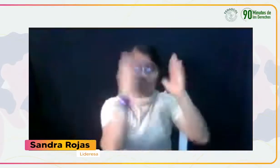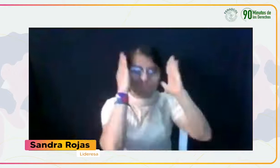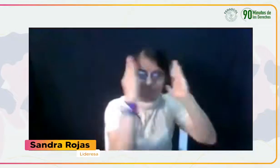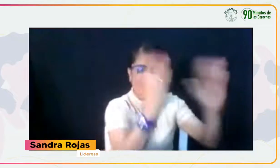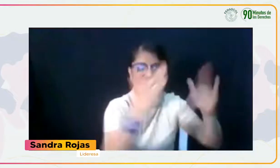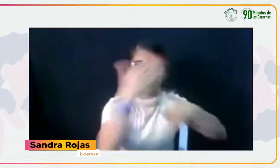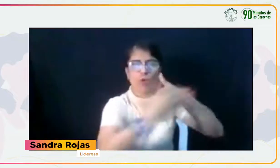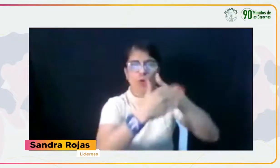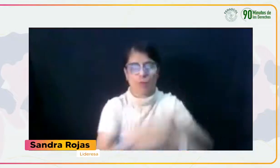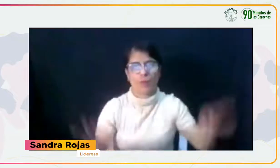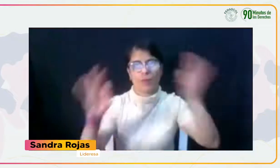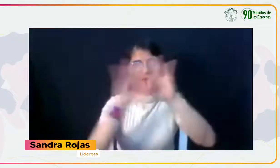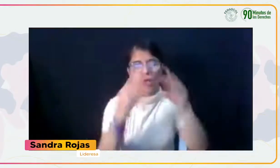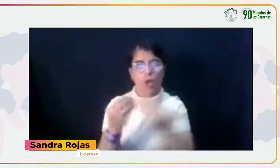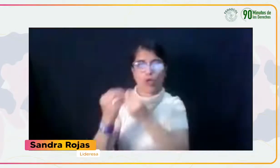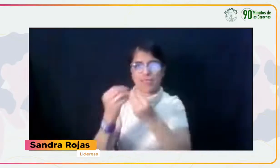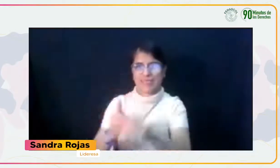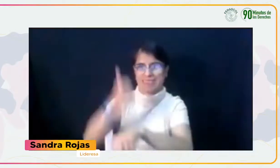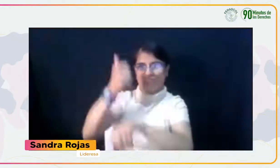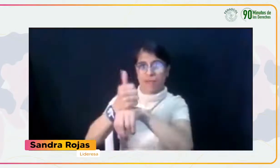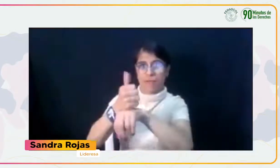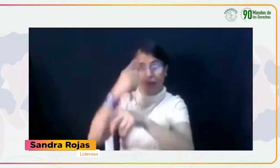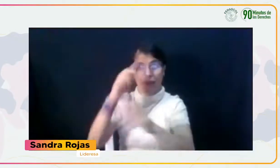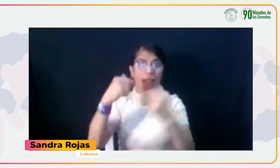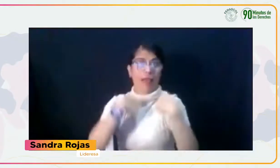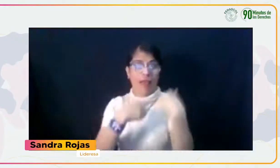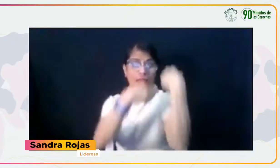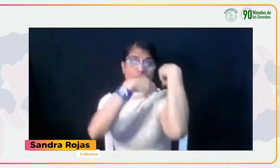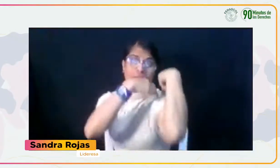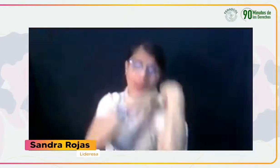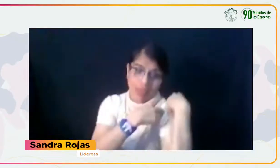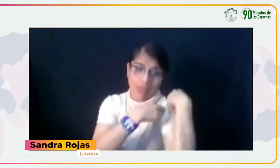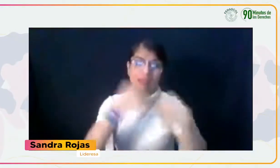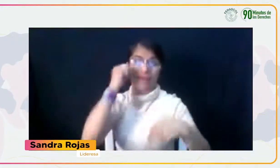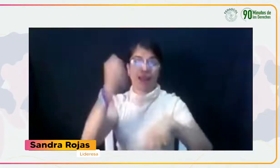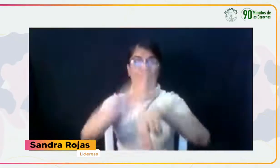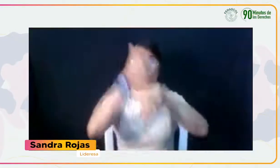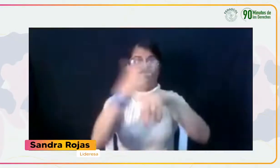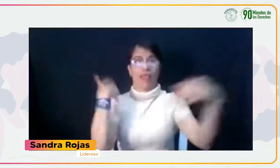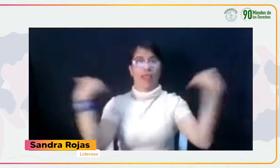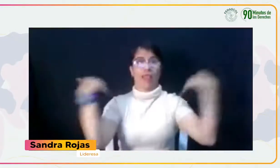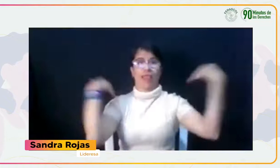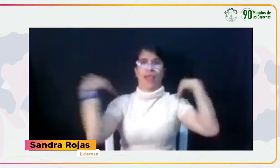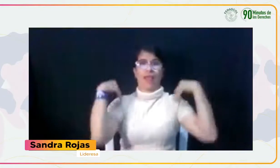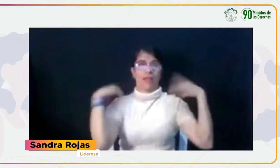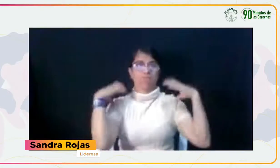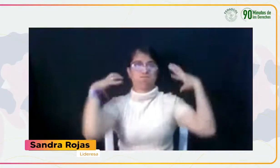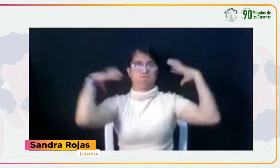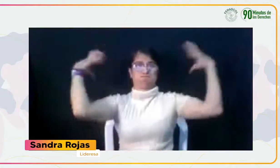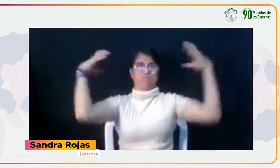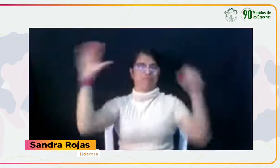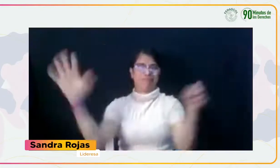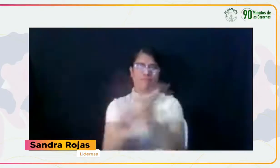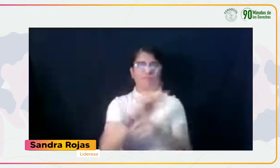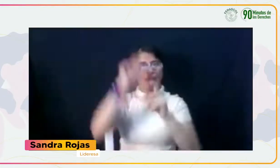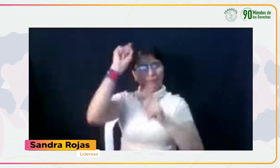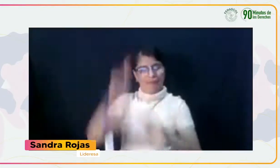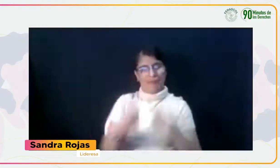país. Y a partir de esto, llevarlo al consejo directivo para poder hablar. Porque sabemos que no todo es responsabilidad